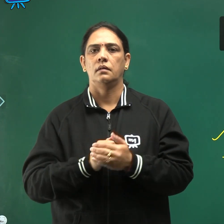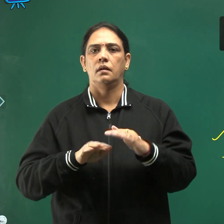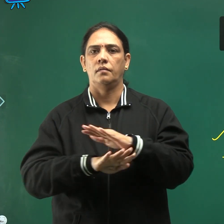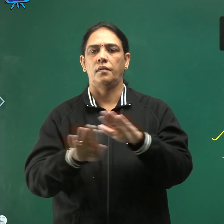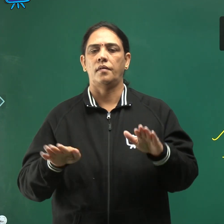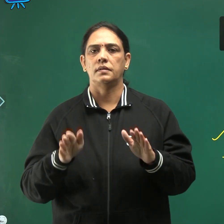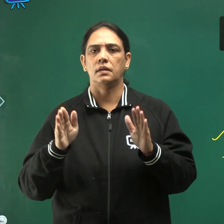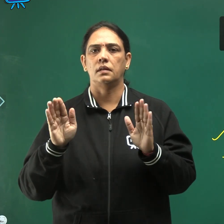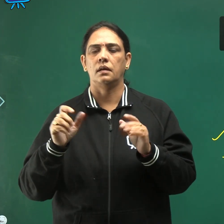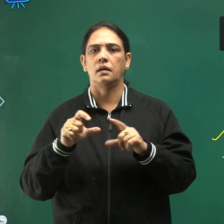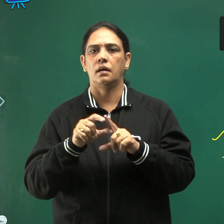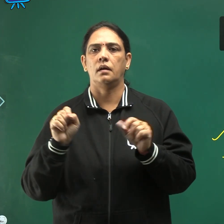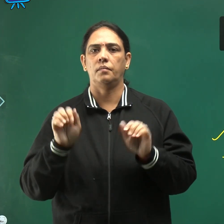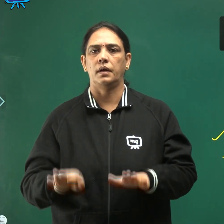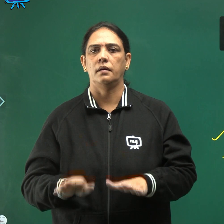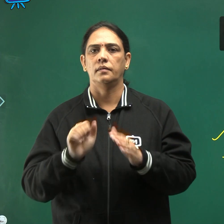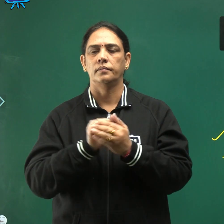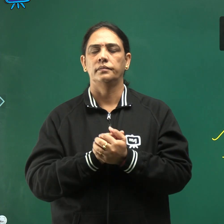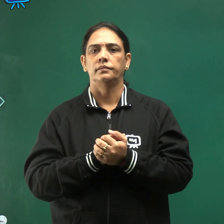व्यवस्थित करने पर